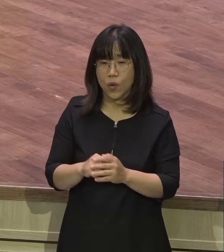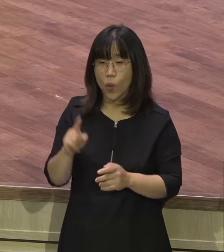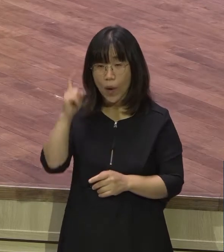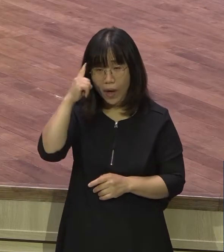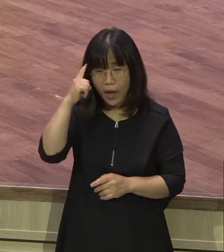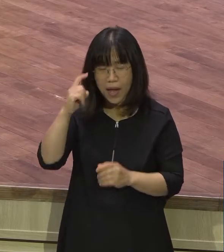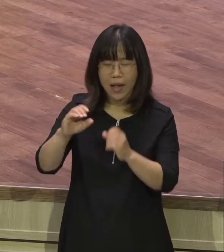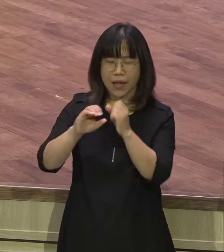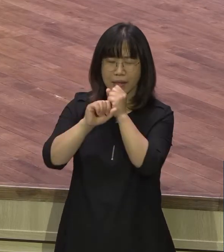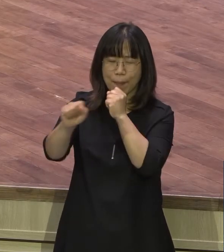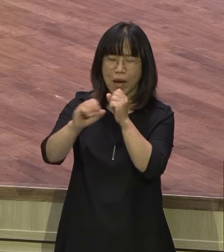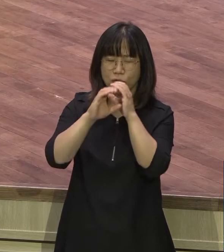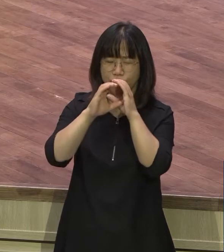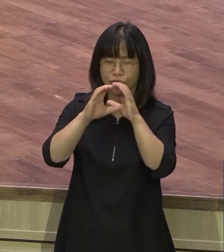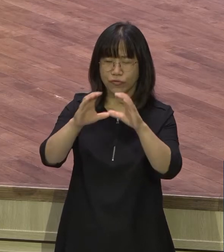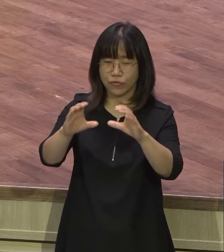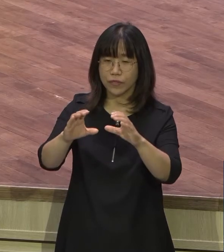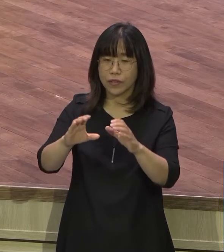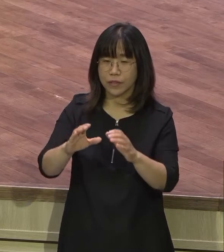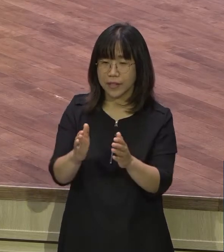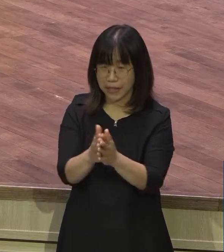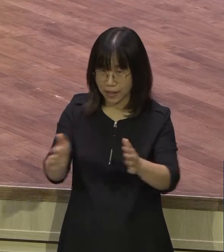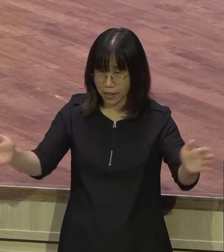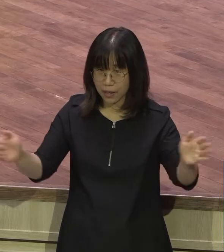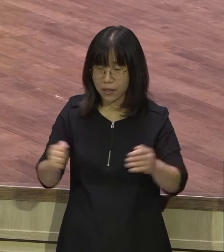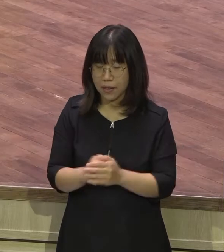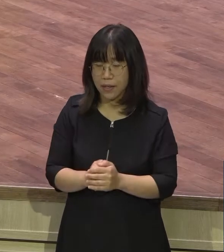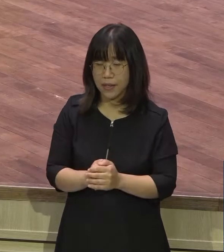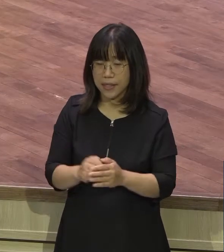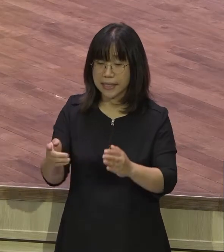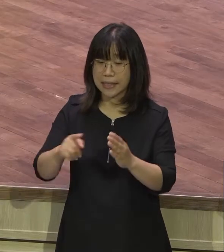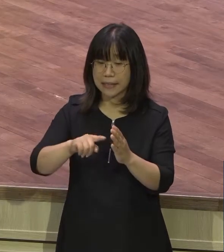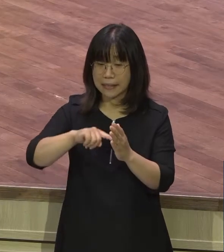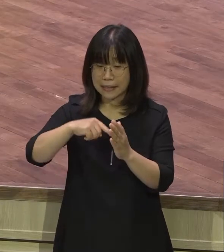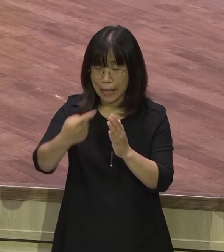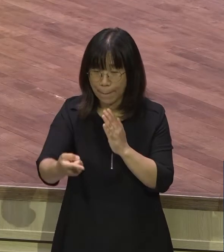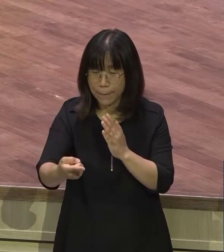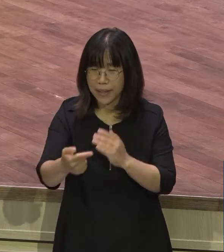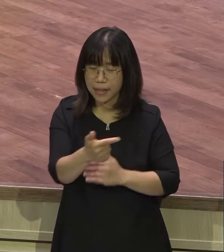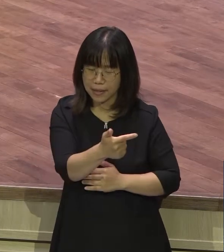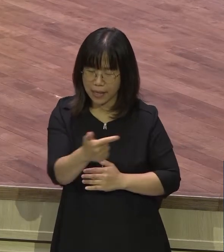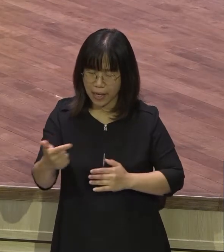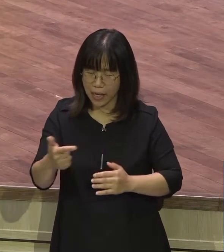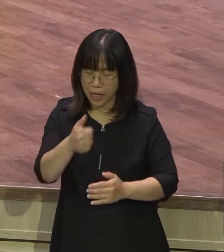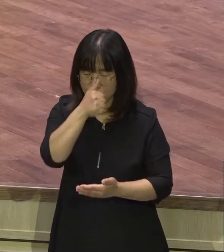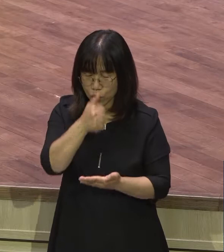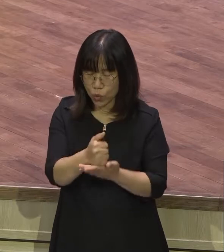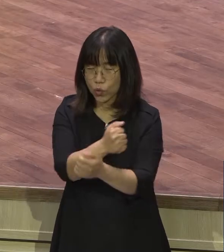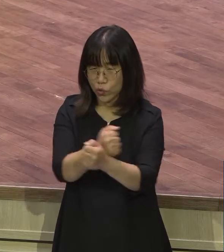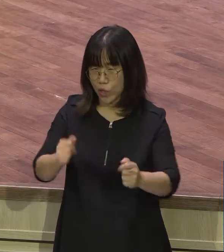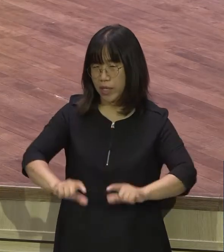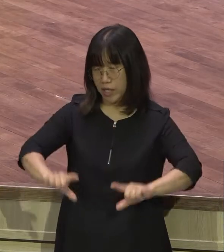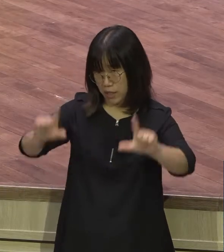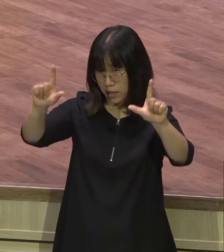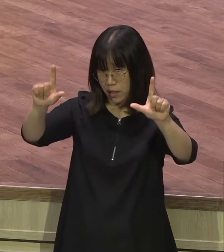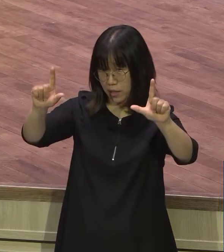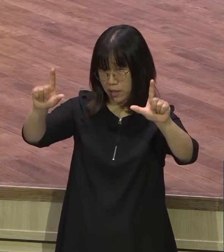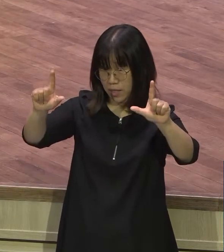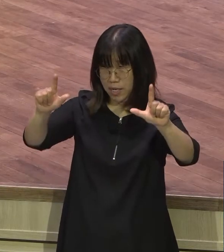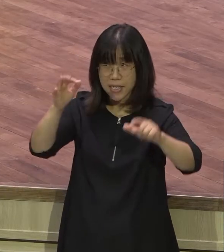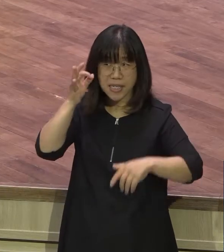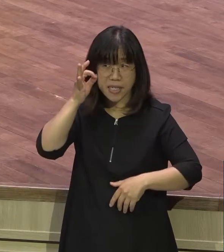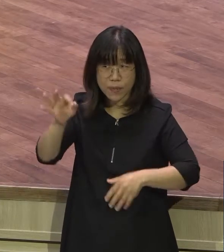나팔절이라 그렇게 합니다 그리고 나팔절을 완성하는 마지막 날이 대속제일이고 이 절기는 10일